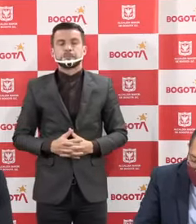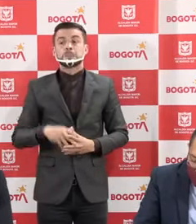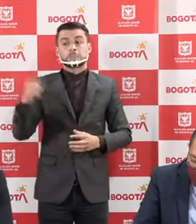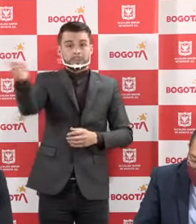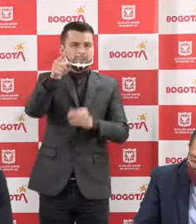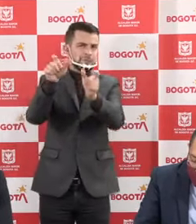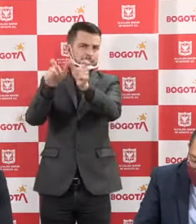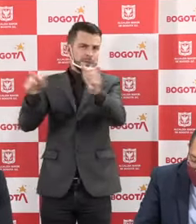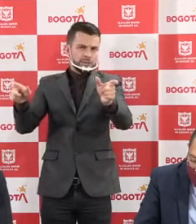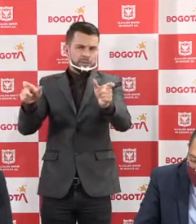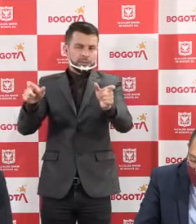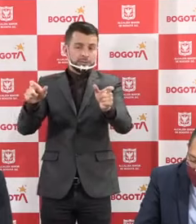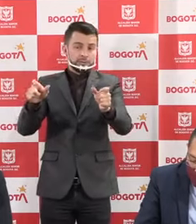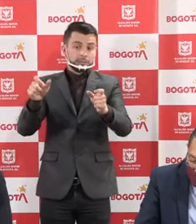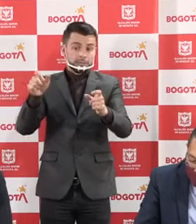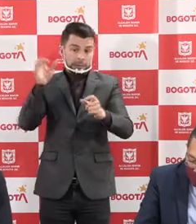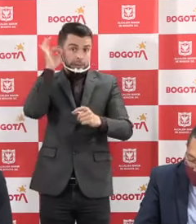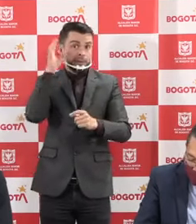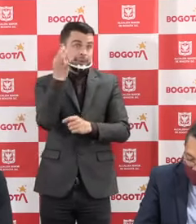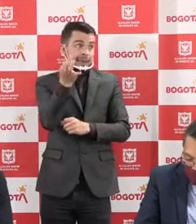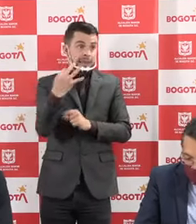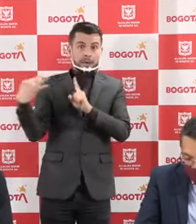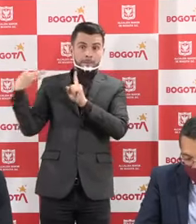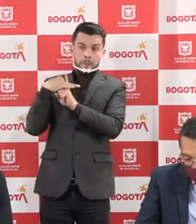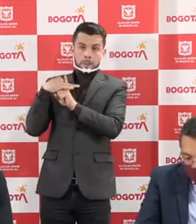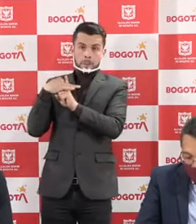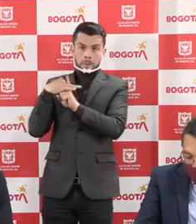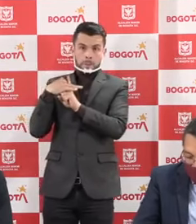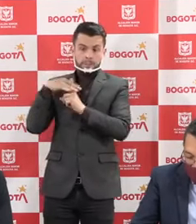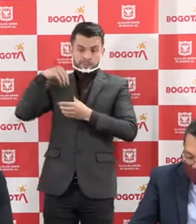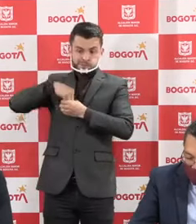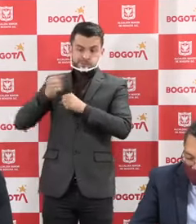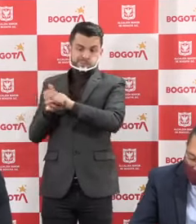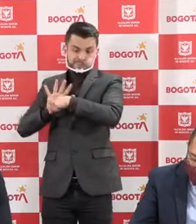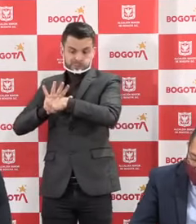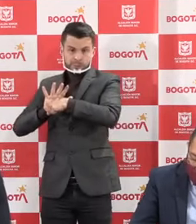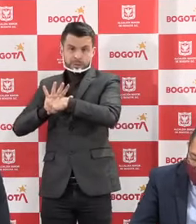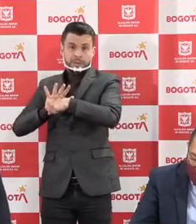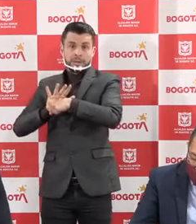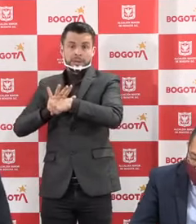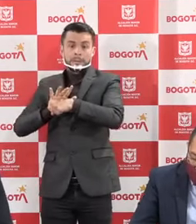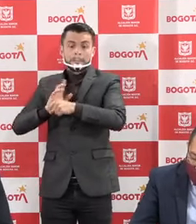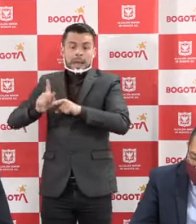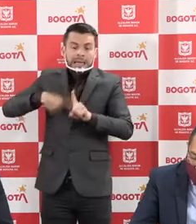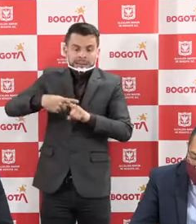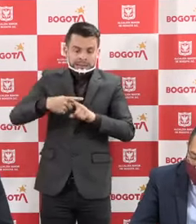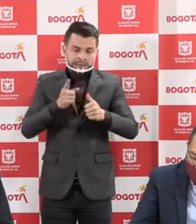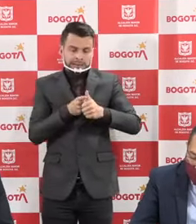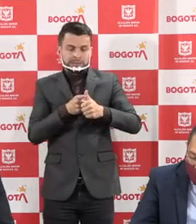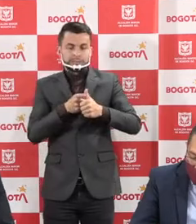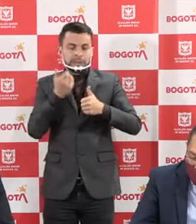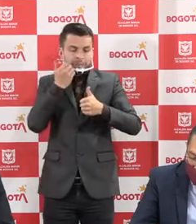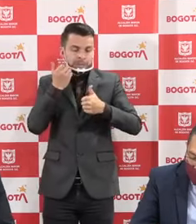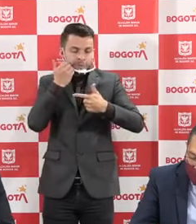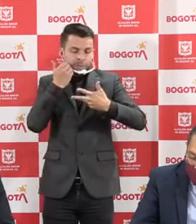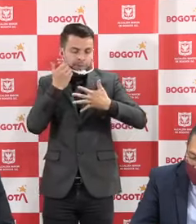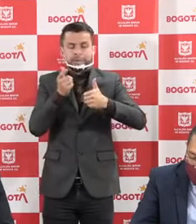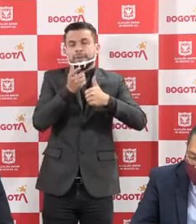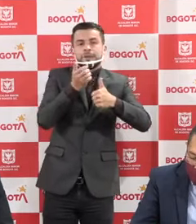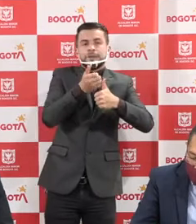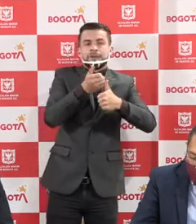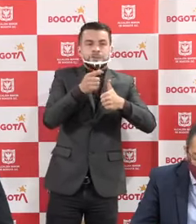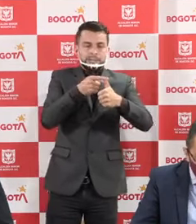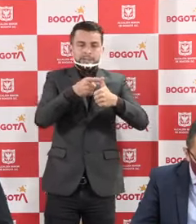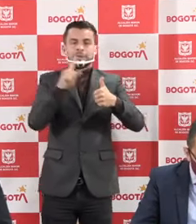no solo de contagio sino que en caso de contagio de tener complicaciones de salud que son personas con comorbilidades como la